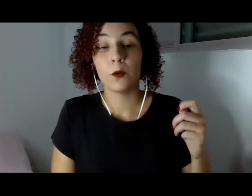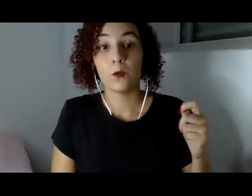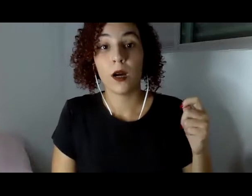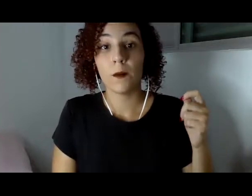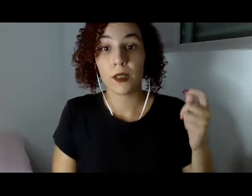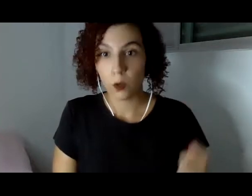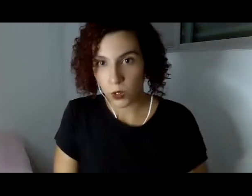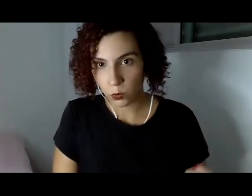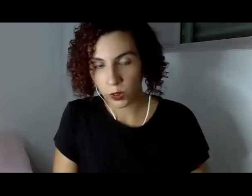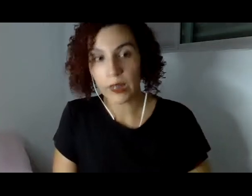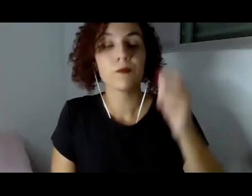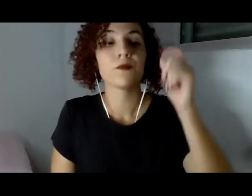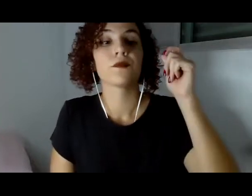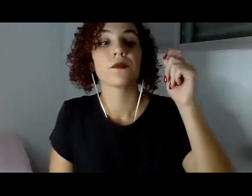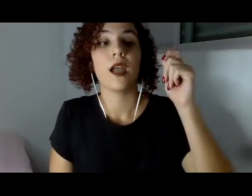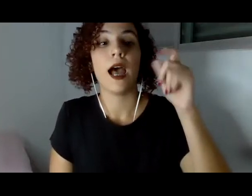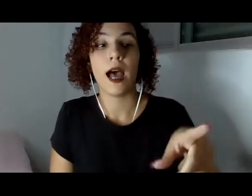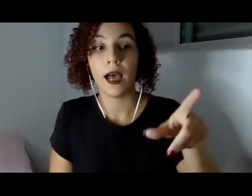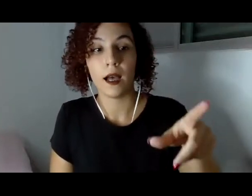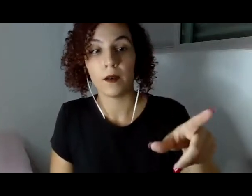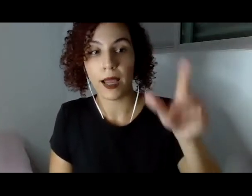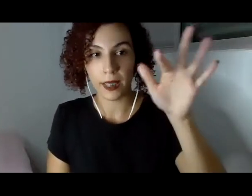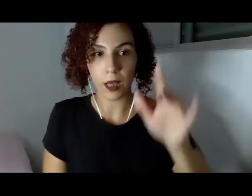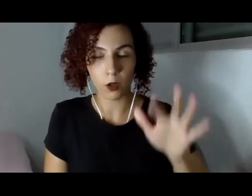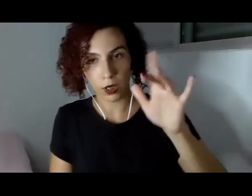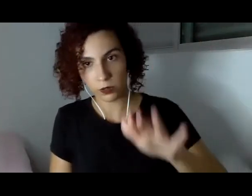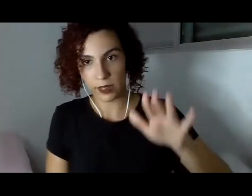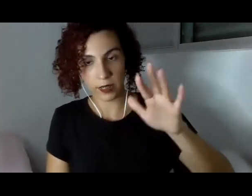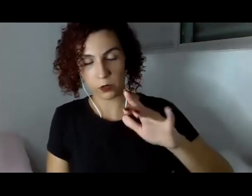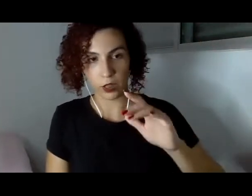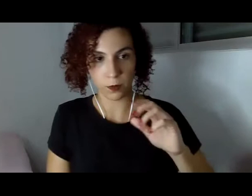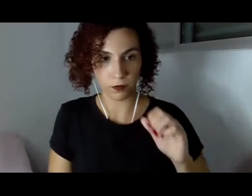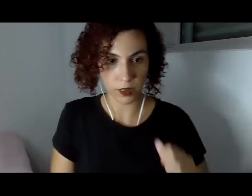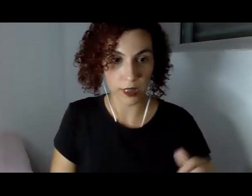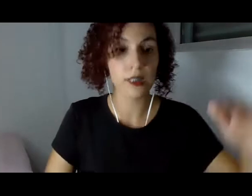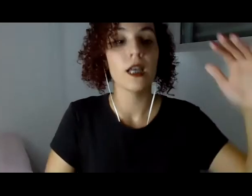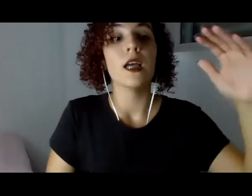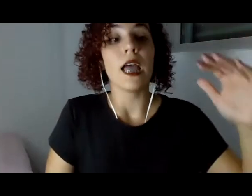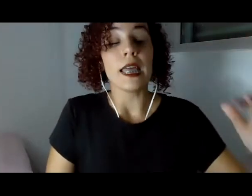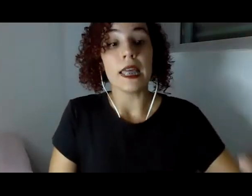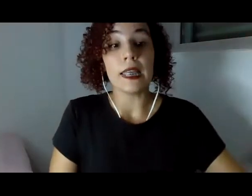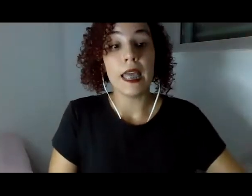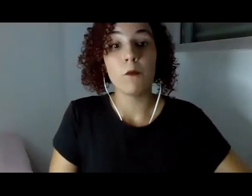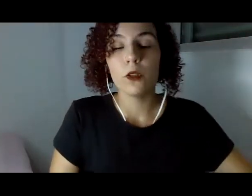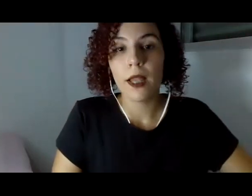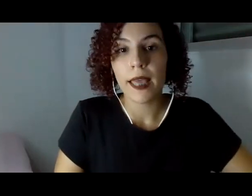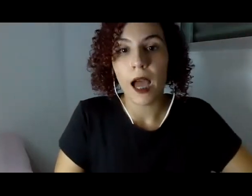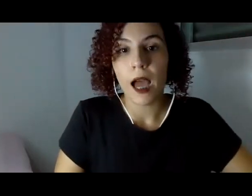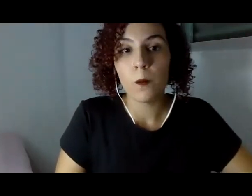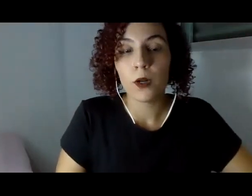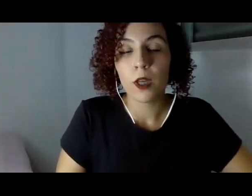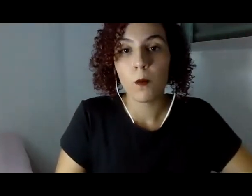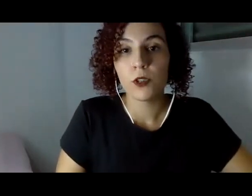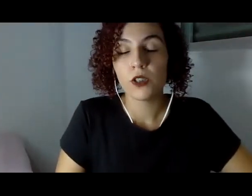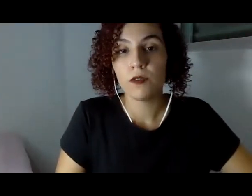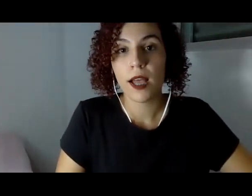criada por uma pessoa surda. A Maria está colocando os links aí no chat para vocês. E é muito